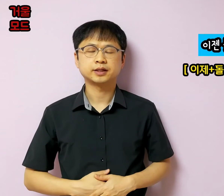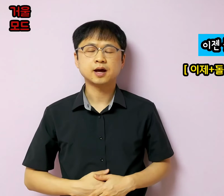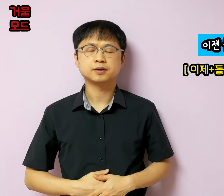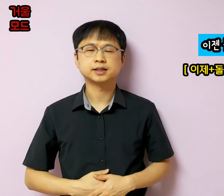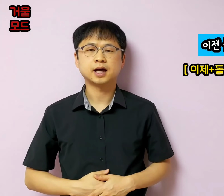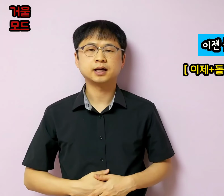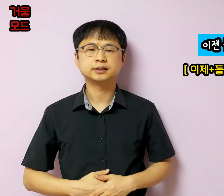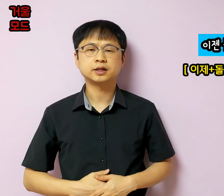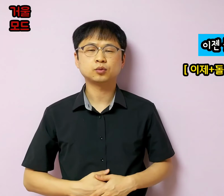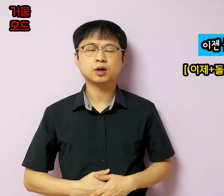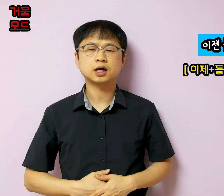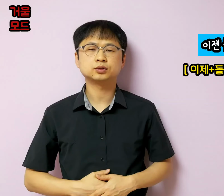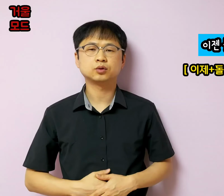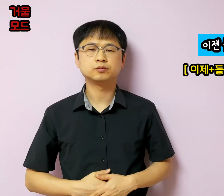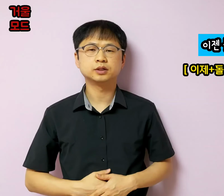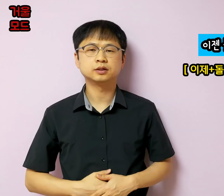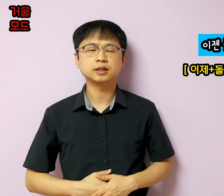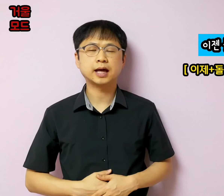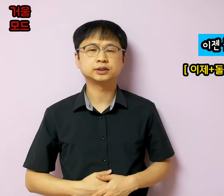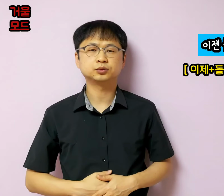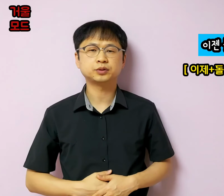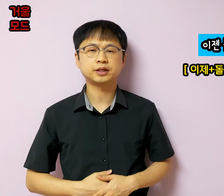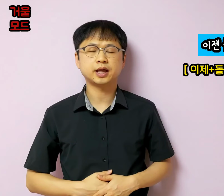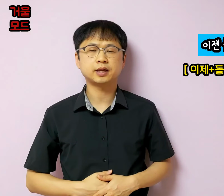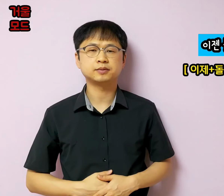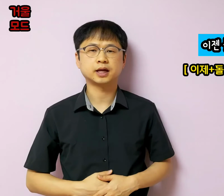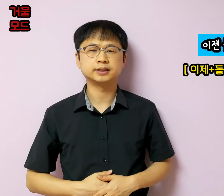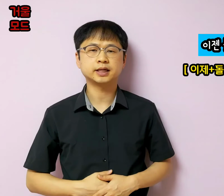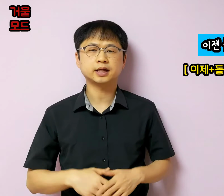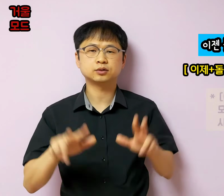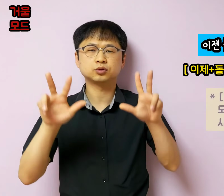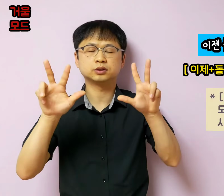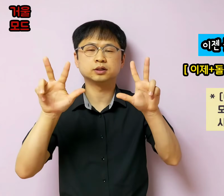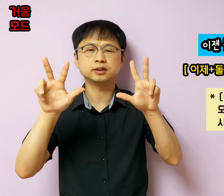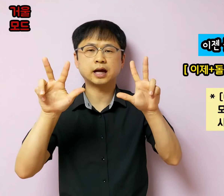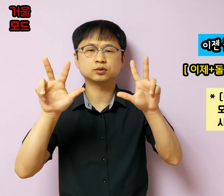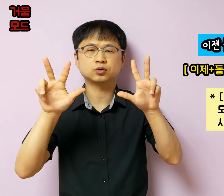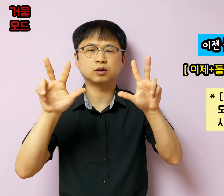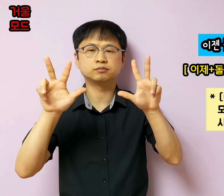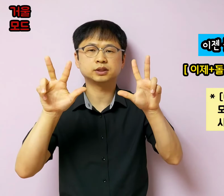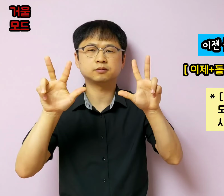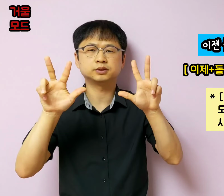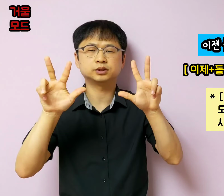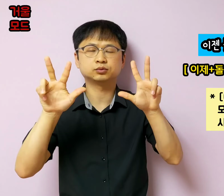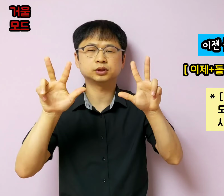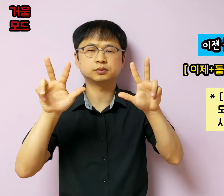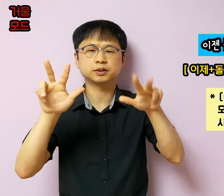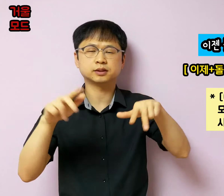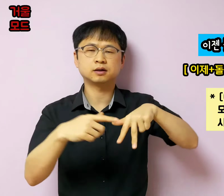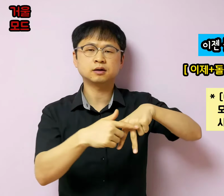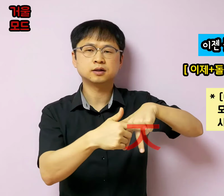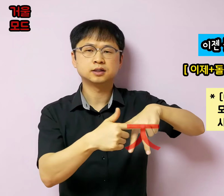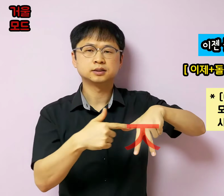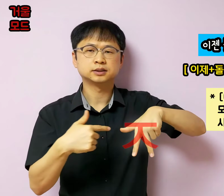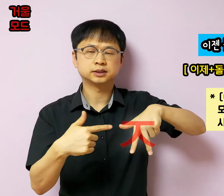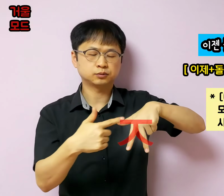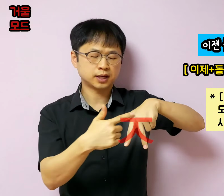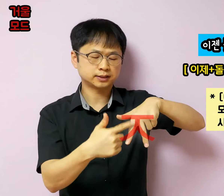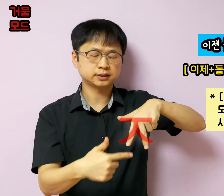다음 가사. 이젠 돌아갈 수 없는 아쉬움 됐네입니다. 이제라는 수어는 양손 엄지검지 중지를 펴서 지와